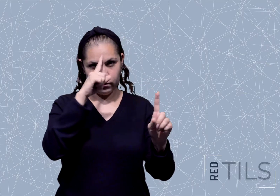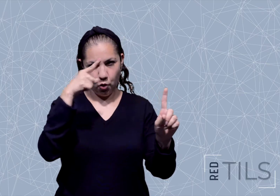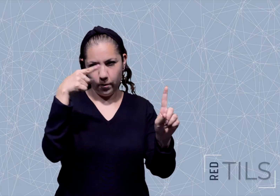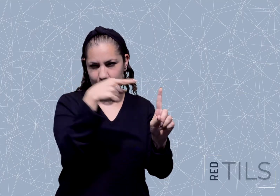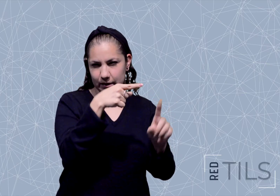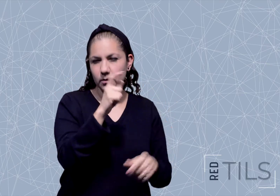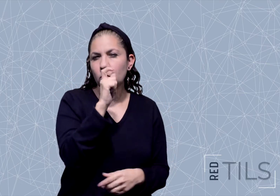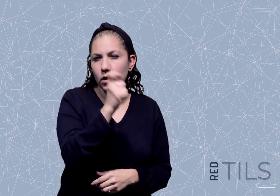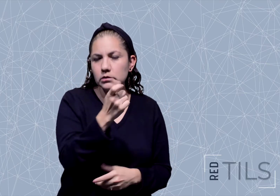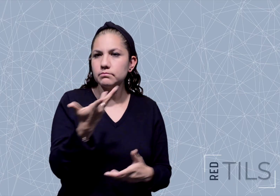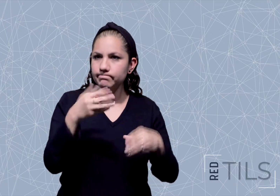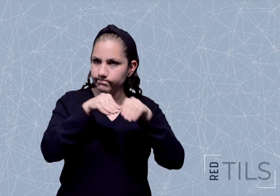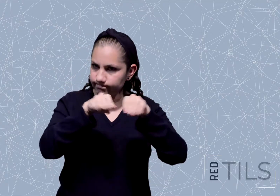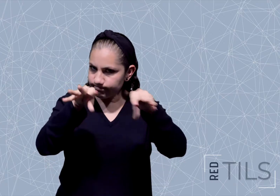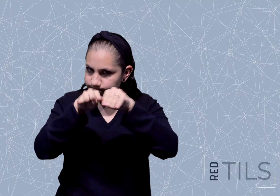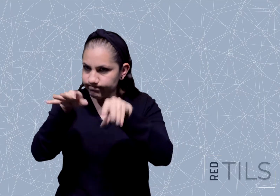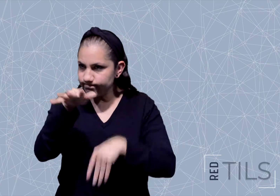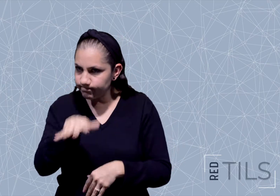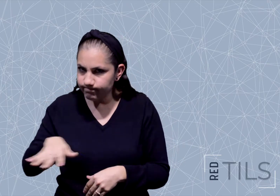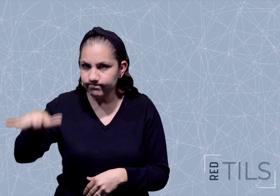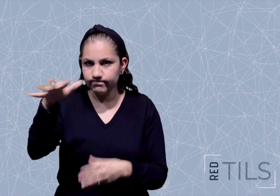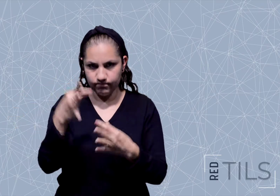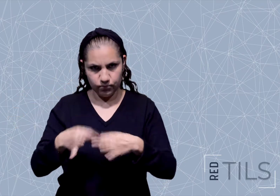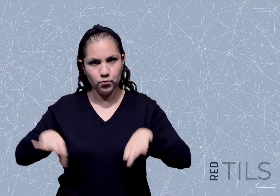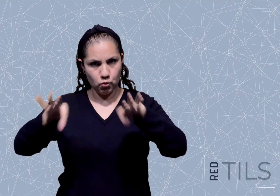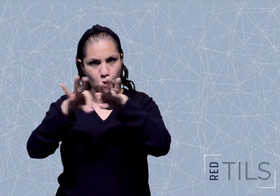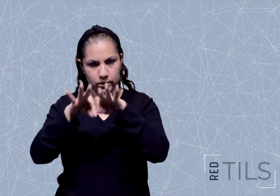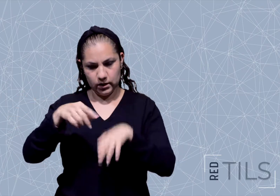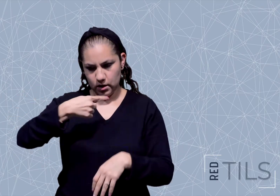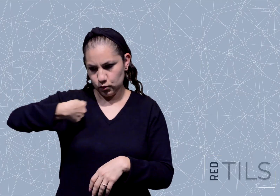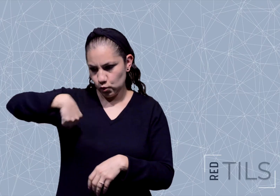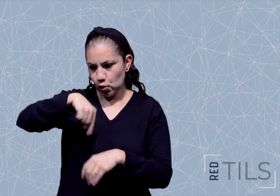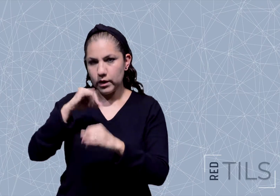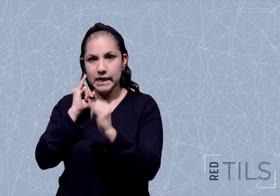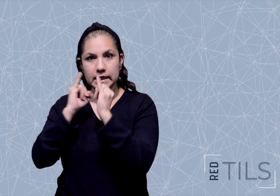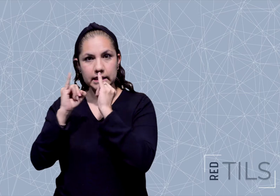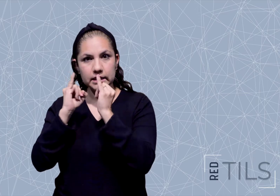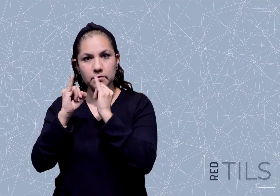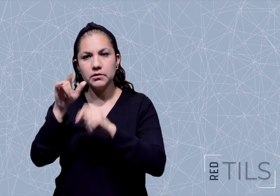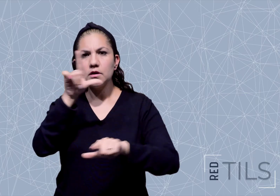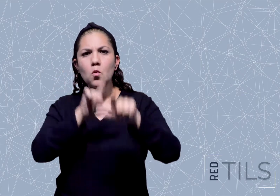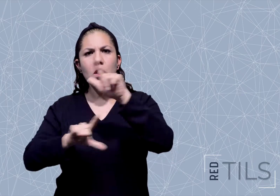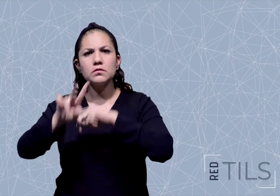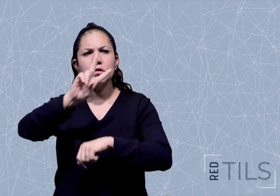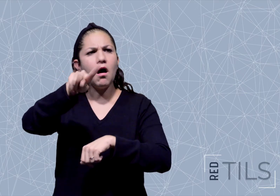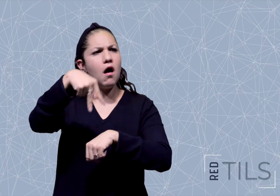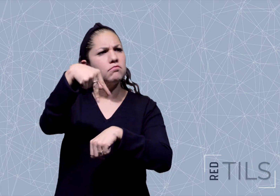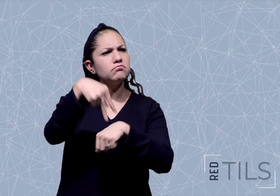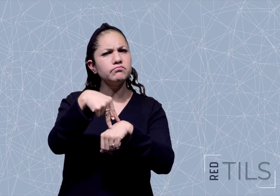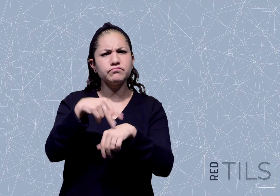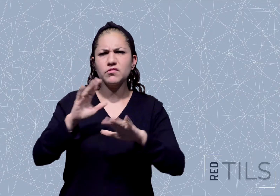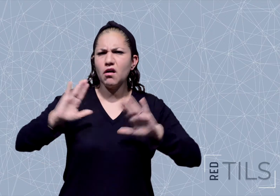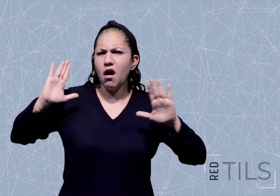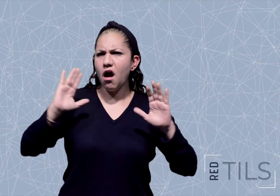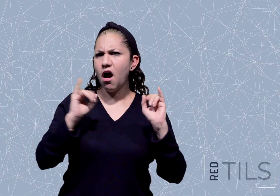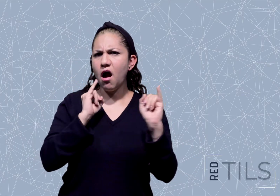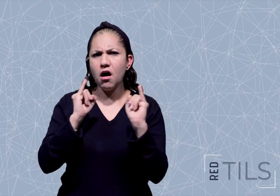Este artículo trata sobre la necesidad de educar tanto a los intérpretes de lenguas de señas como a sus clientes,